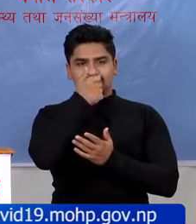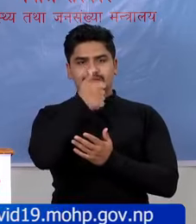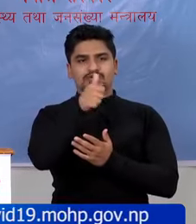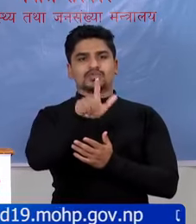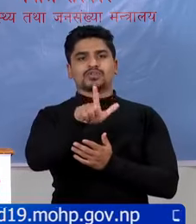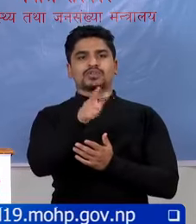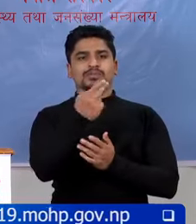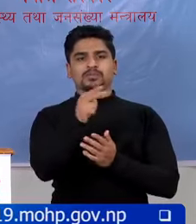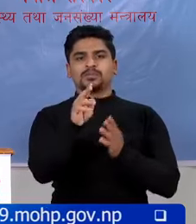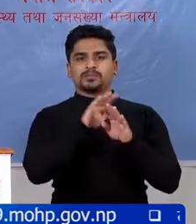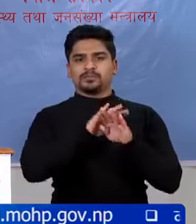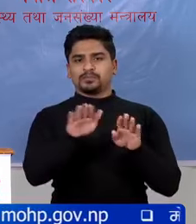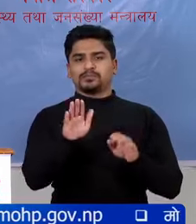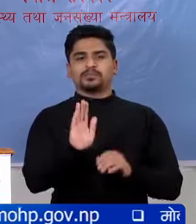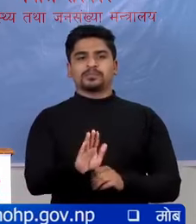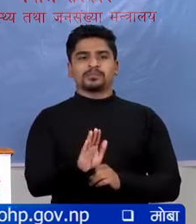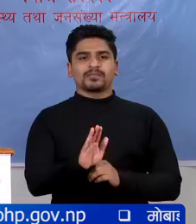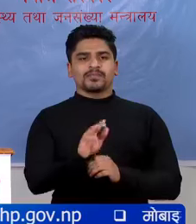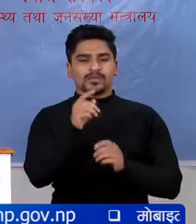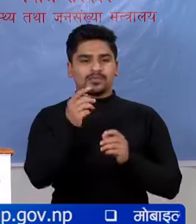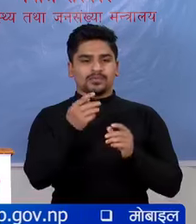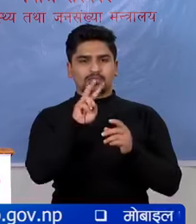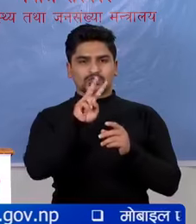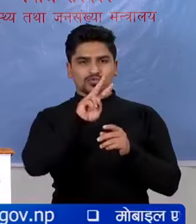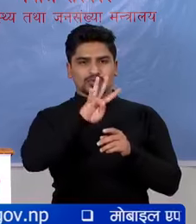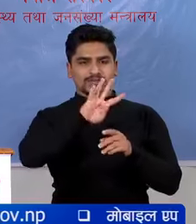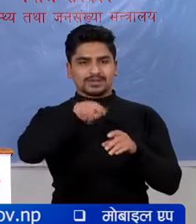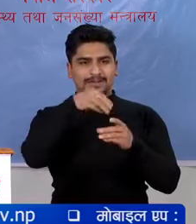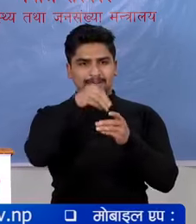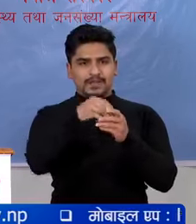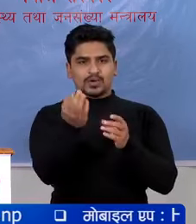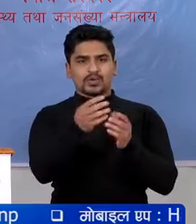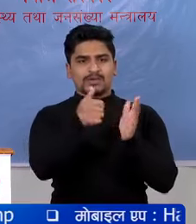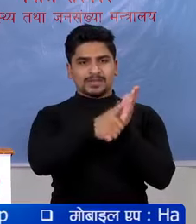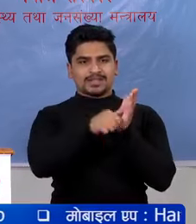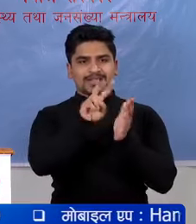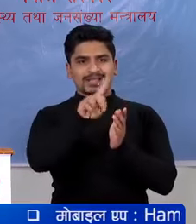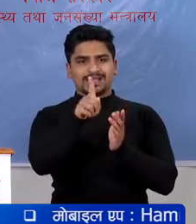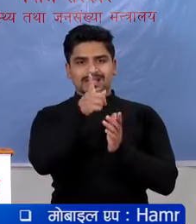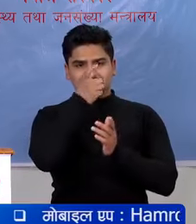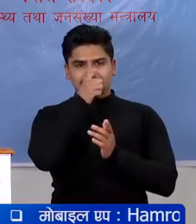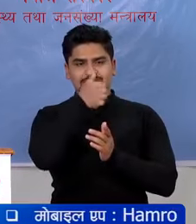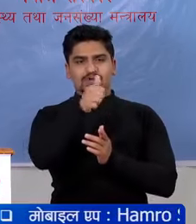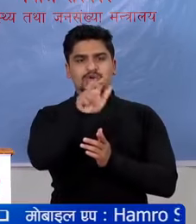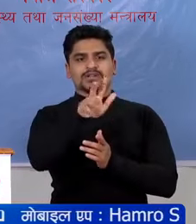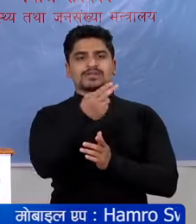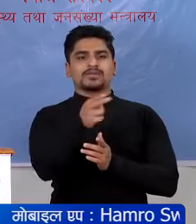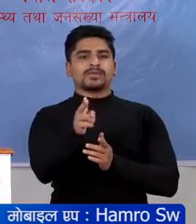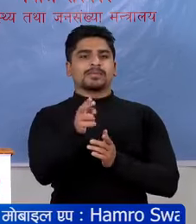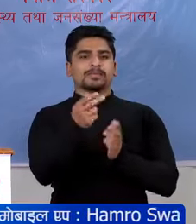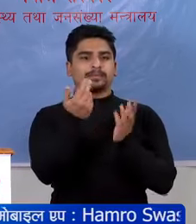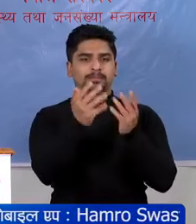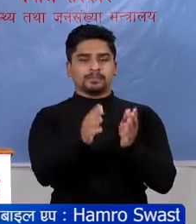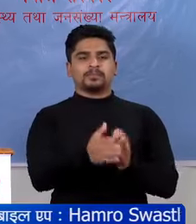रहेको छो गत 24 गंडा मा नया परिक्षेन अरू 21006 वटा भएका छन